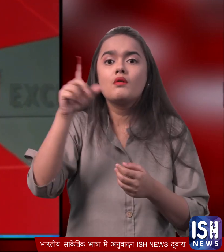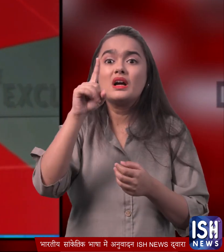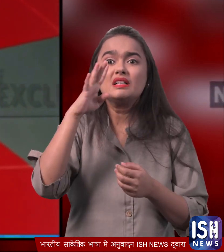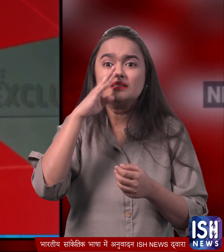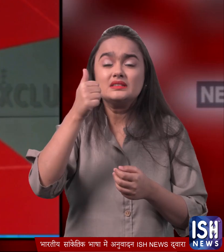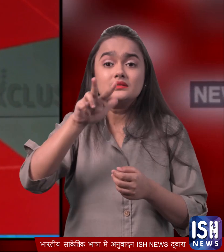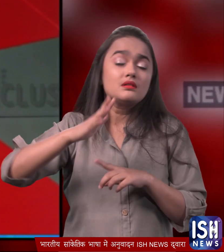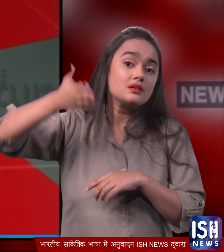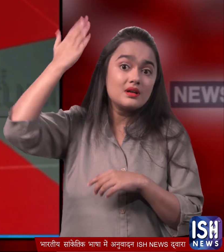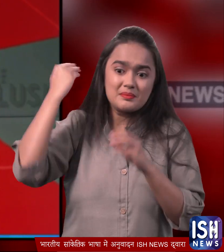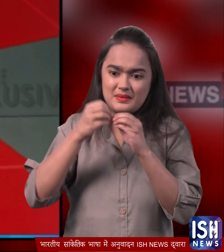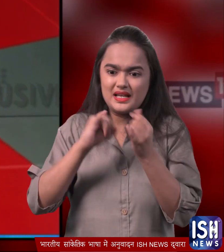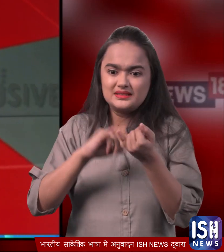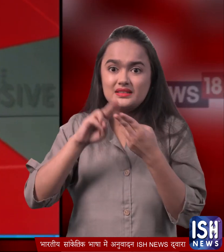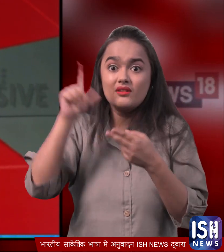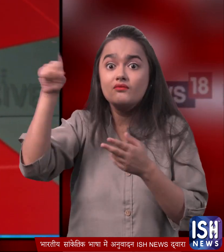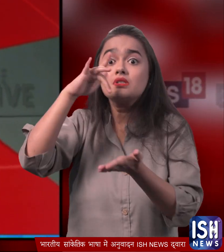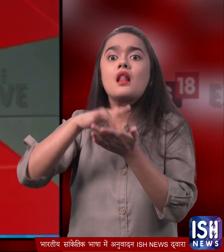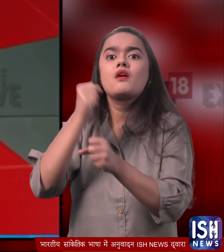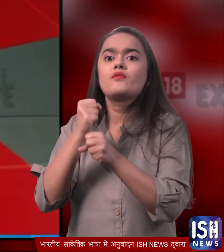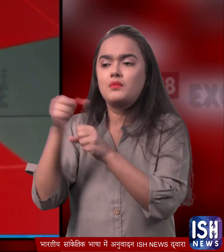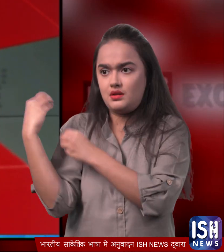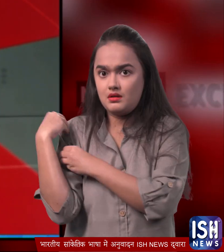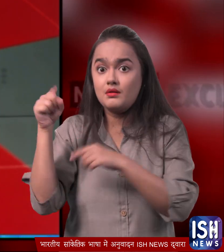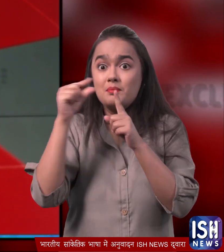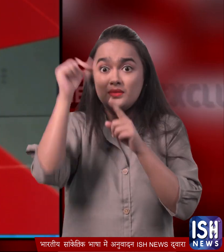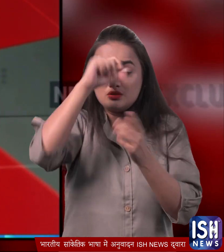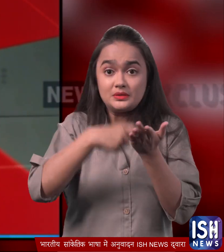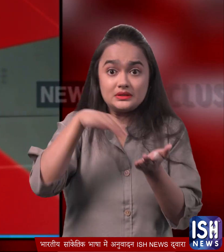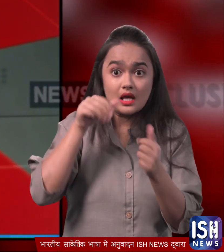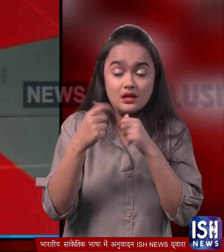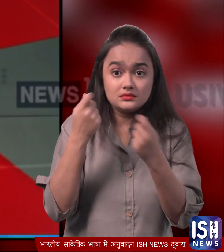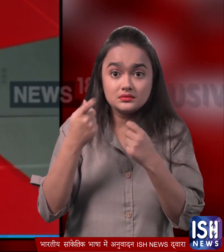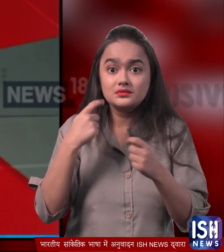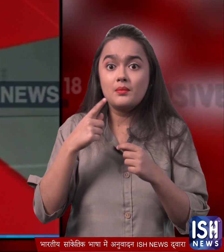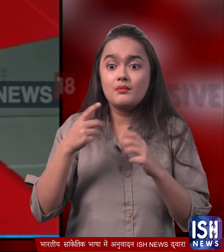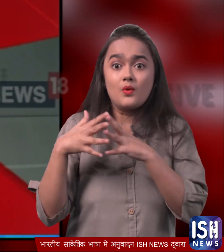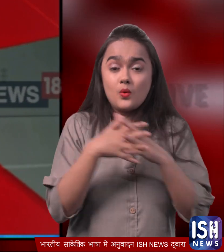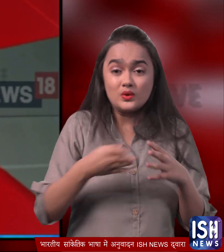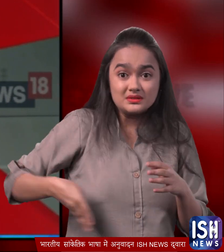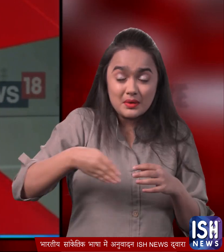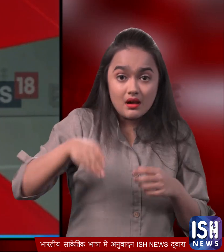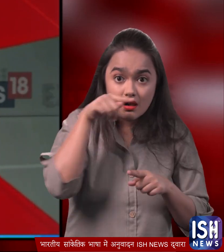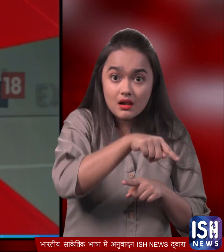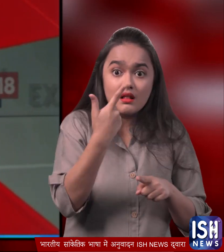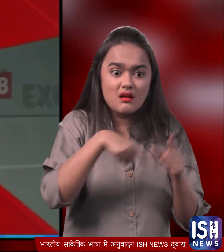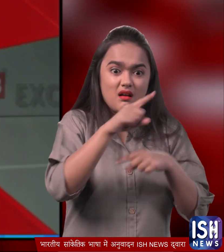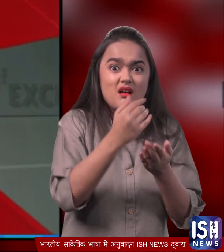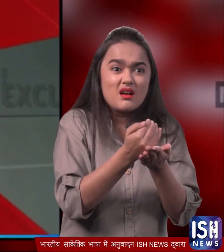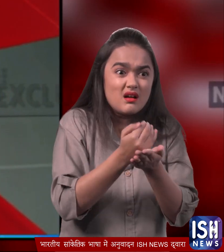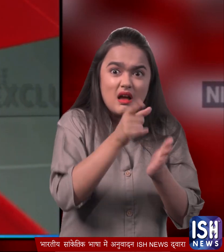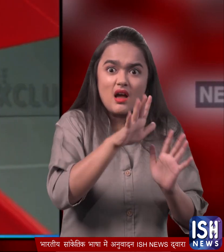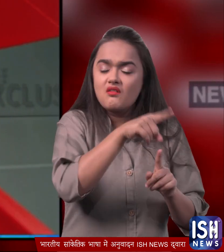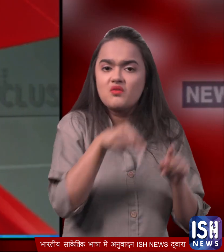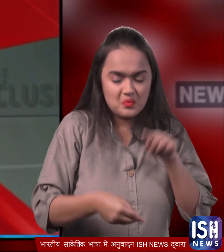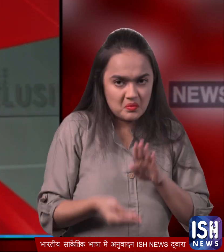अधिकार 1968 के बीएसएफ एक्ट के तहत केंद्र सरकार के पास है, और पंजाब, राजस्थान, असम और पश्चिम बंगाल में अब तस्करी भी देश की